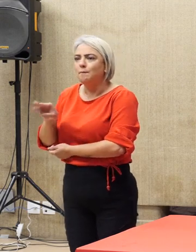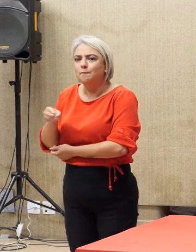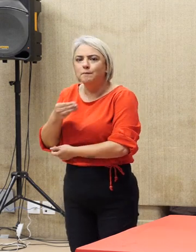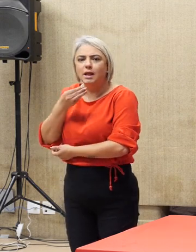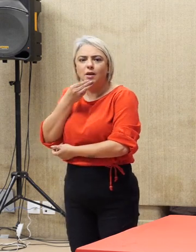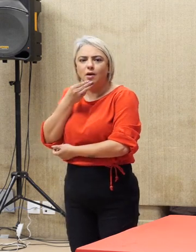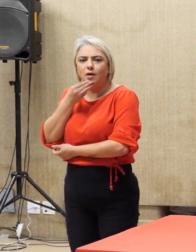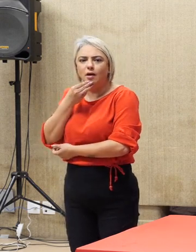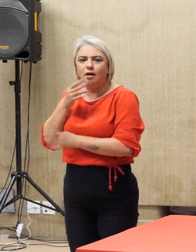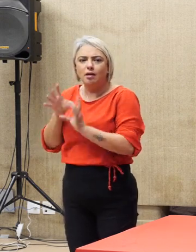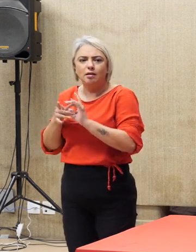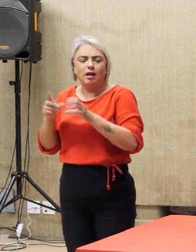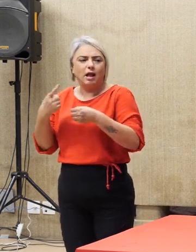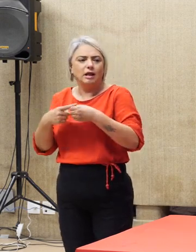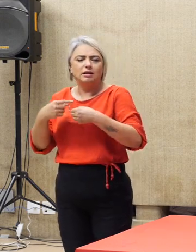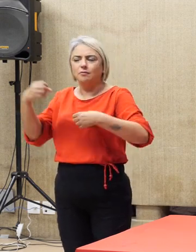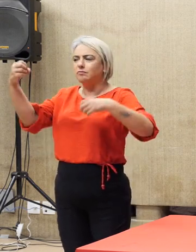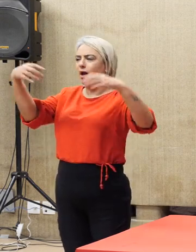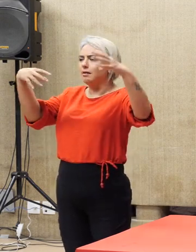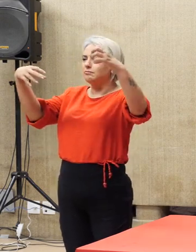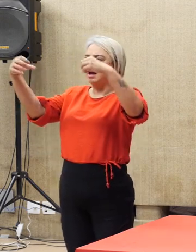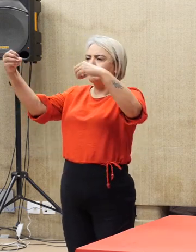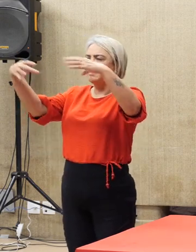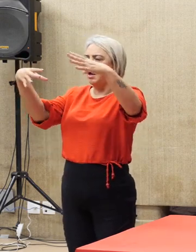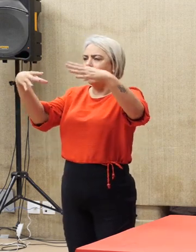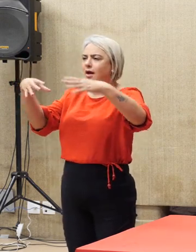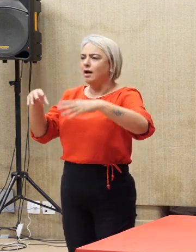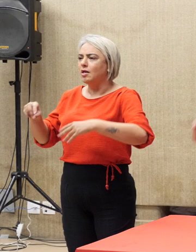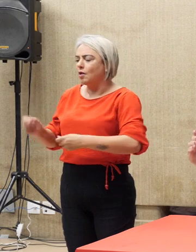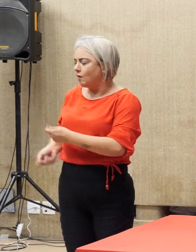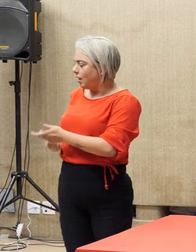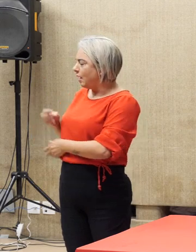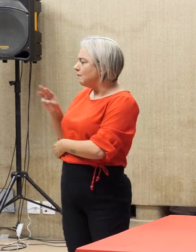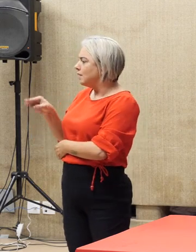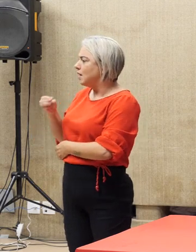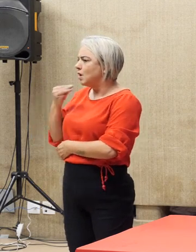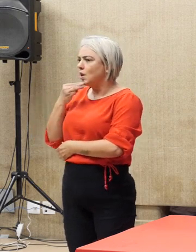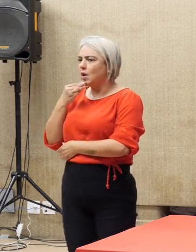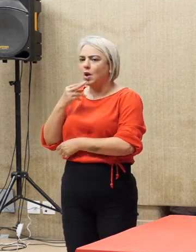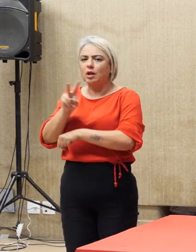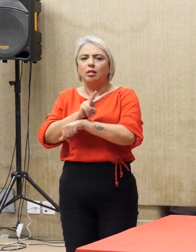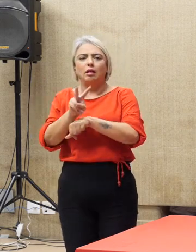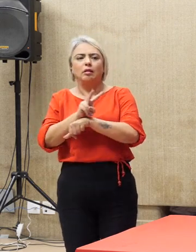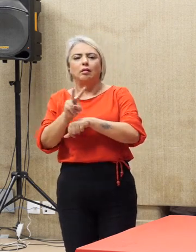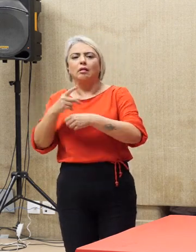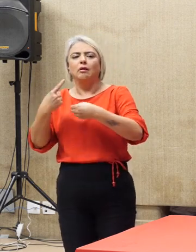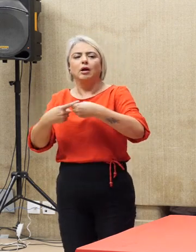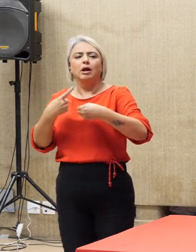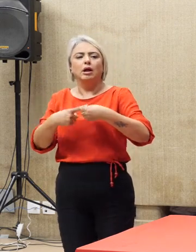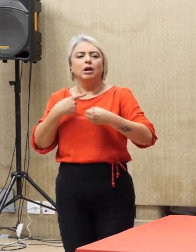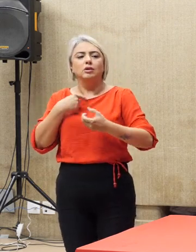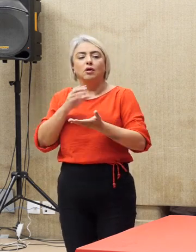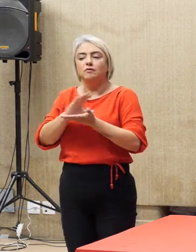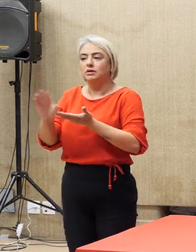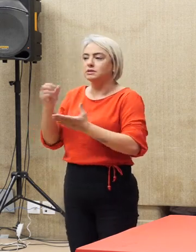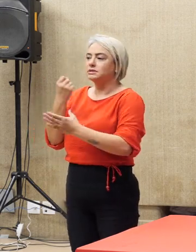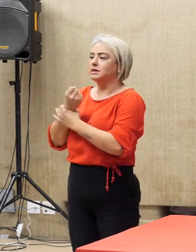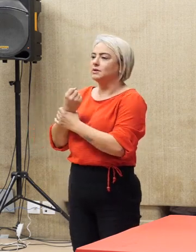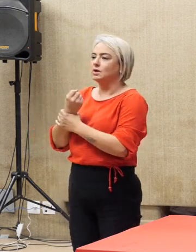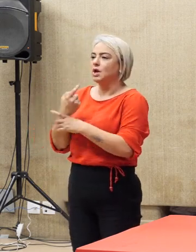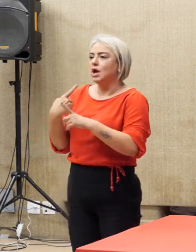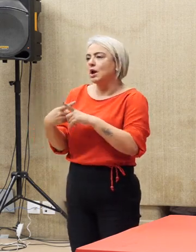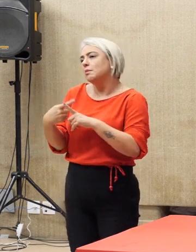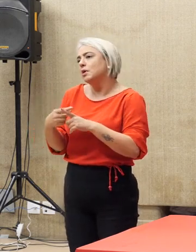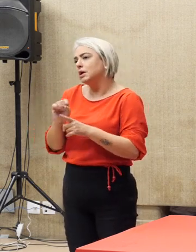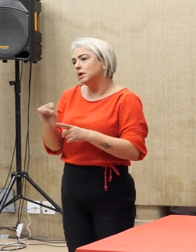milhões para deixar uma cidade iluminada, quando eu gasto milhões com zeladoria urbana, eu estou investindo em segurança, porque